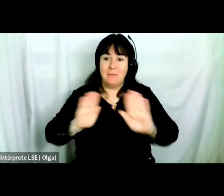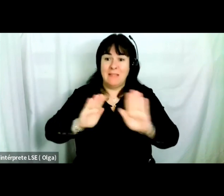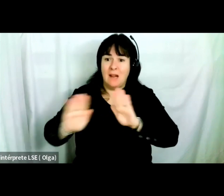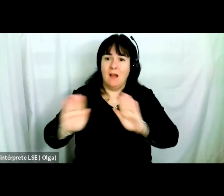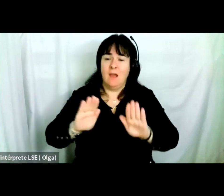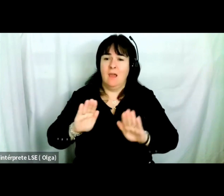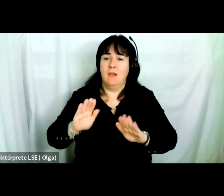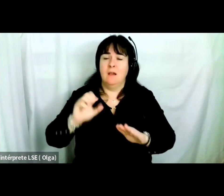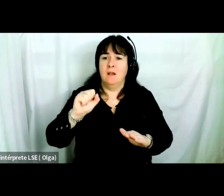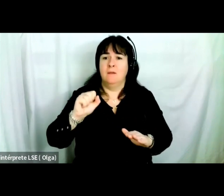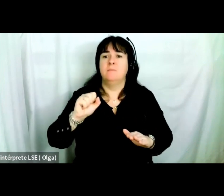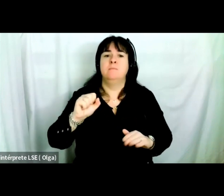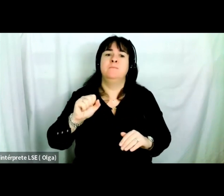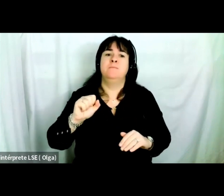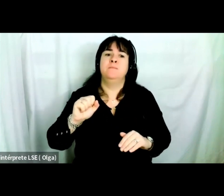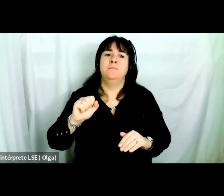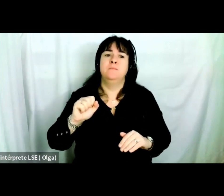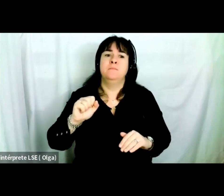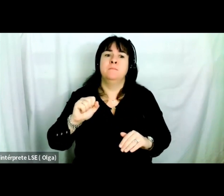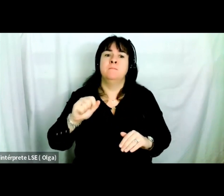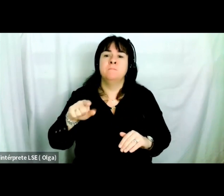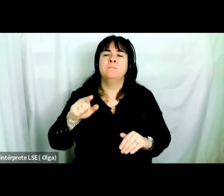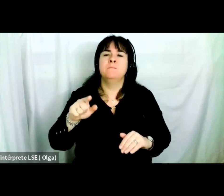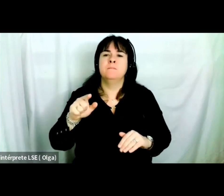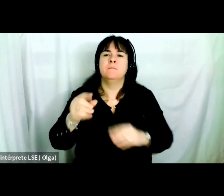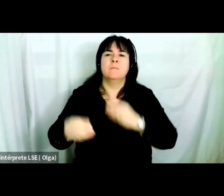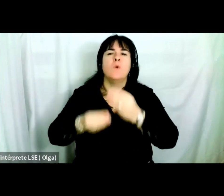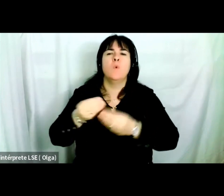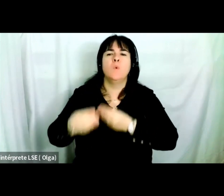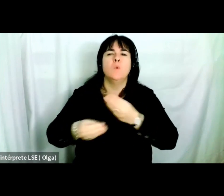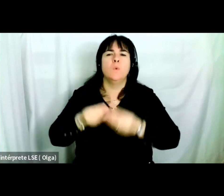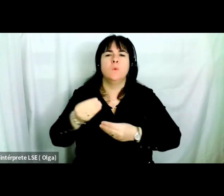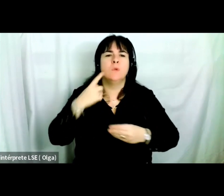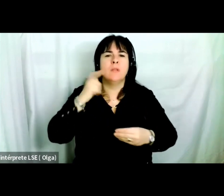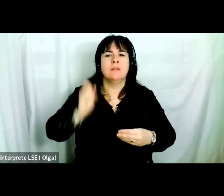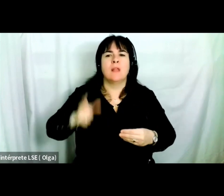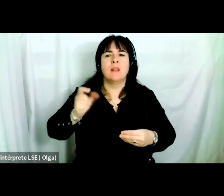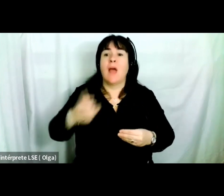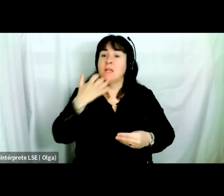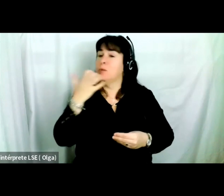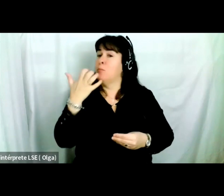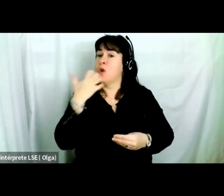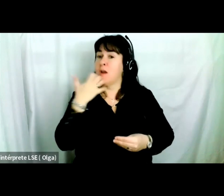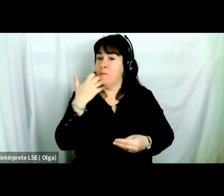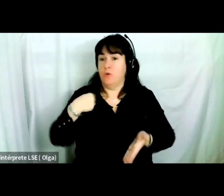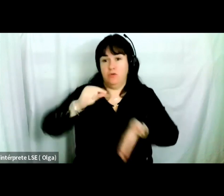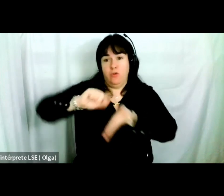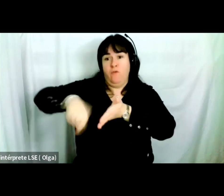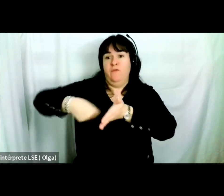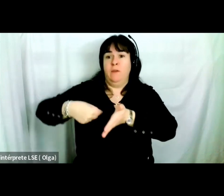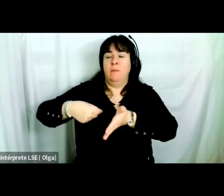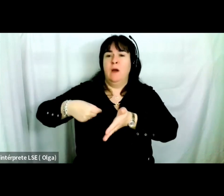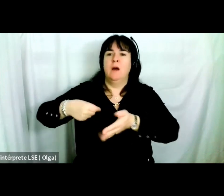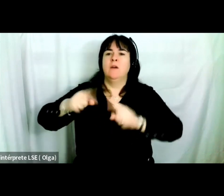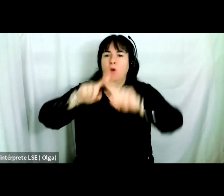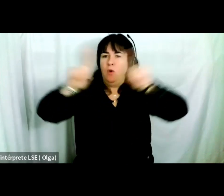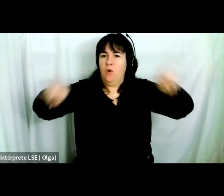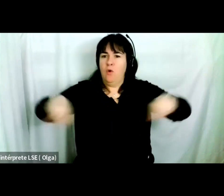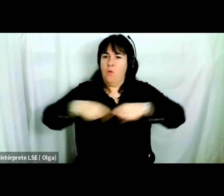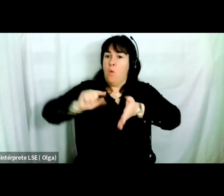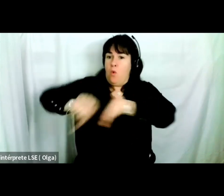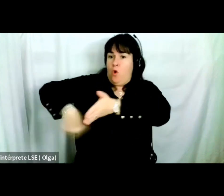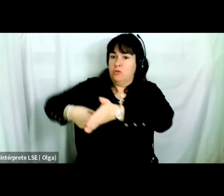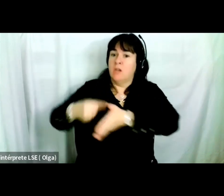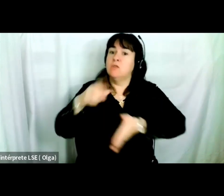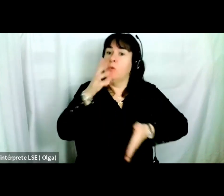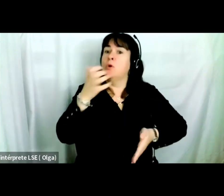ocurre es que se utiliza normalmente cuando uno va a firmar un contrato, os lo digo por si en algún momento os lo